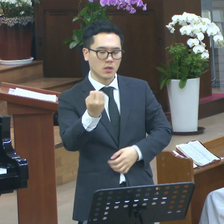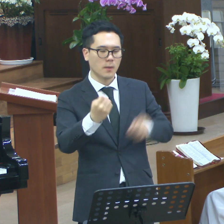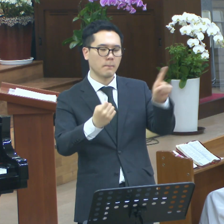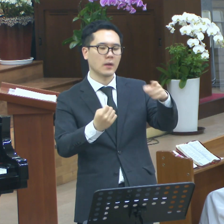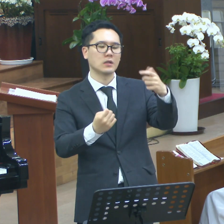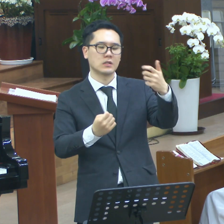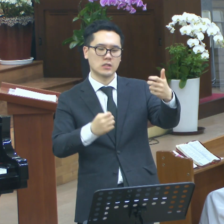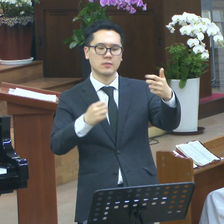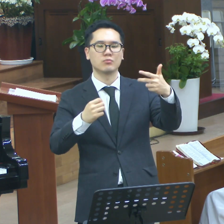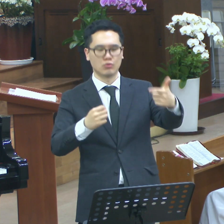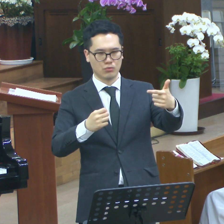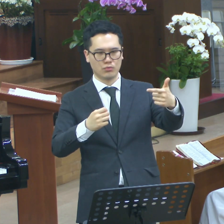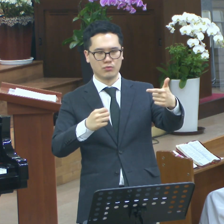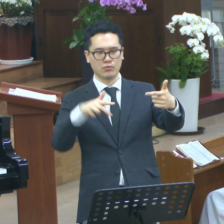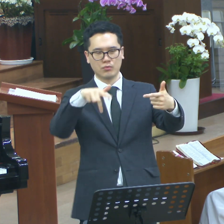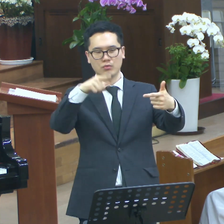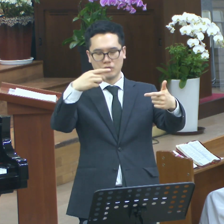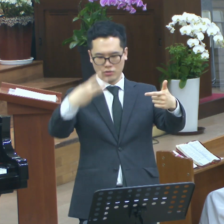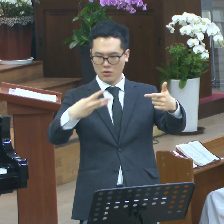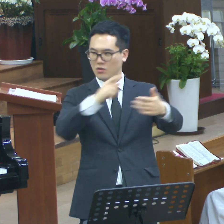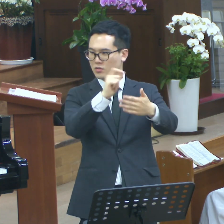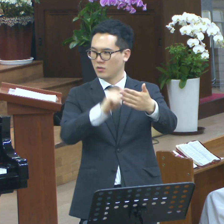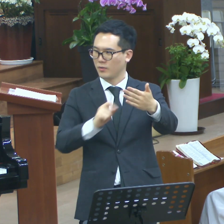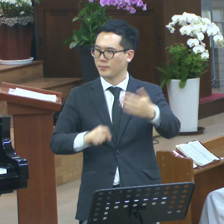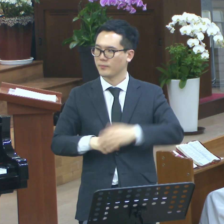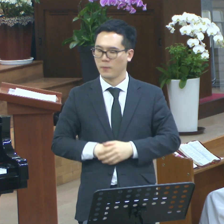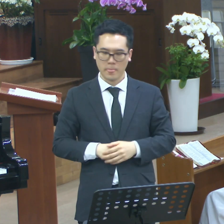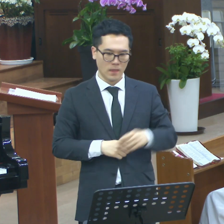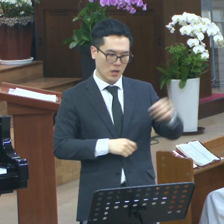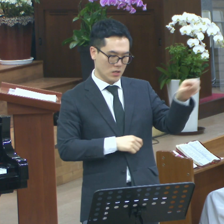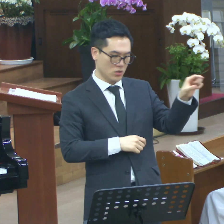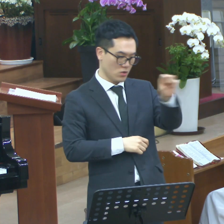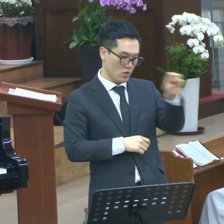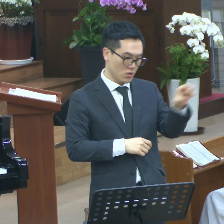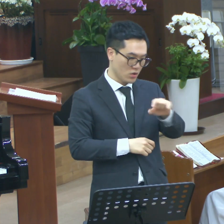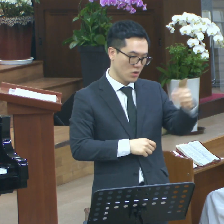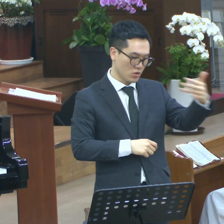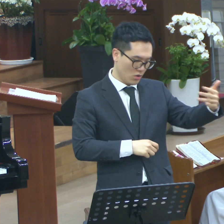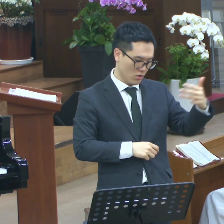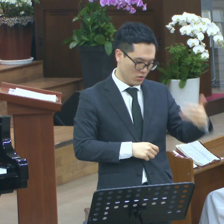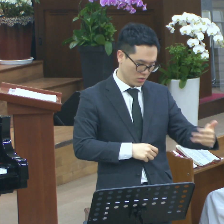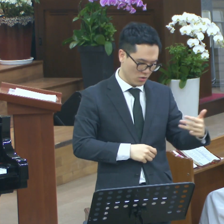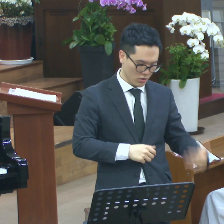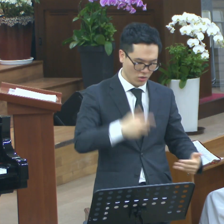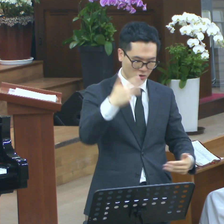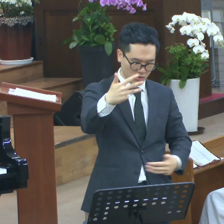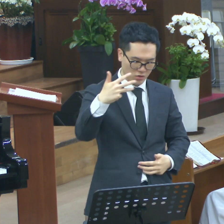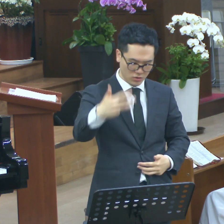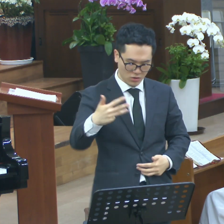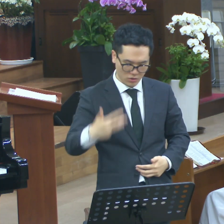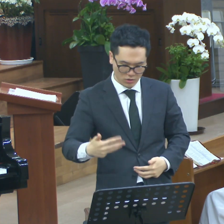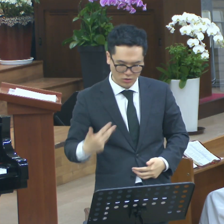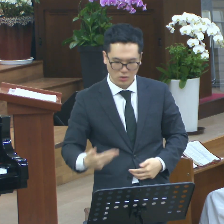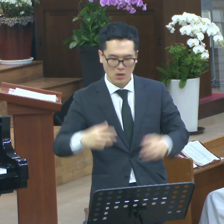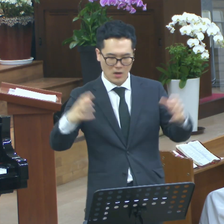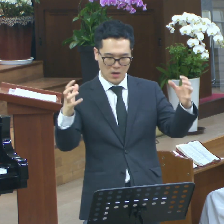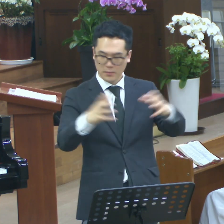22연으로 돼 있어요. 한 연에 8절씩이에요. 곱하기 22 하면 176이 나와요. 어떻게 썼냐면 앞에 보시면